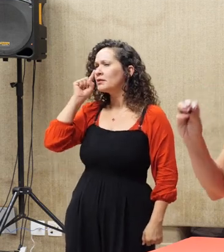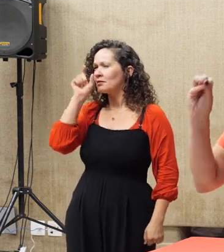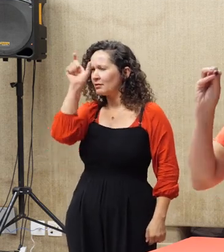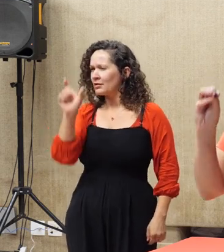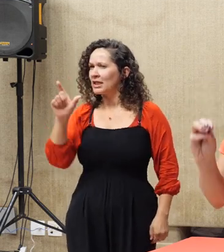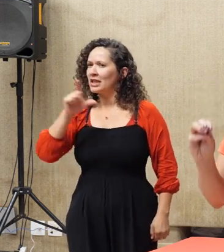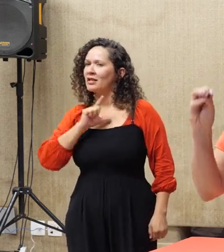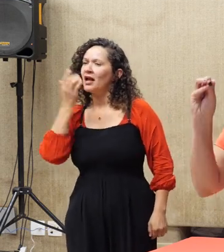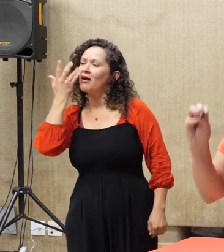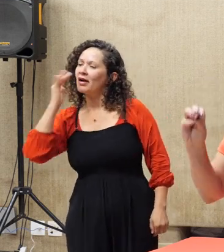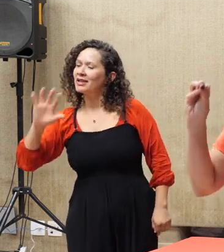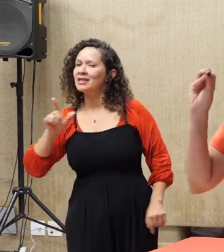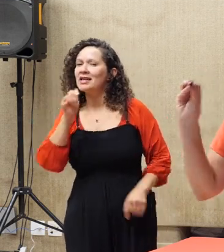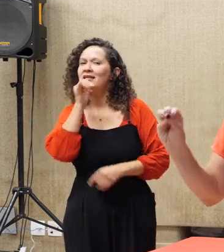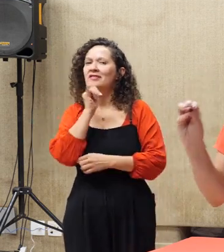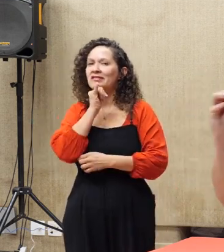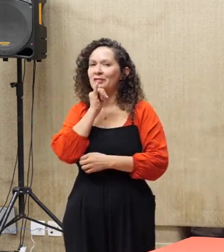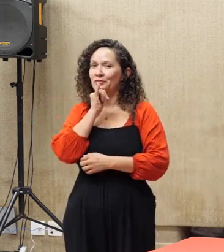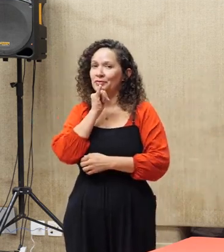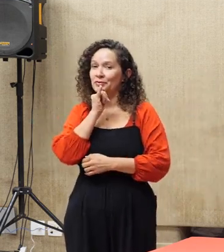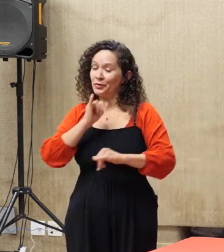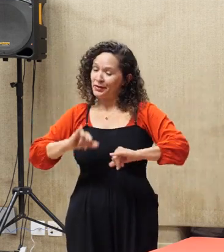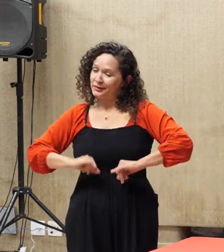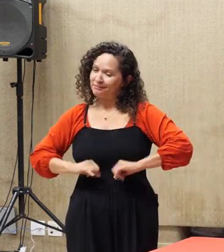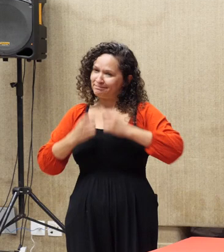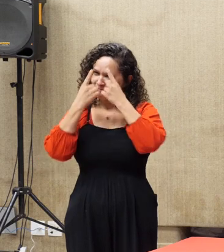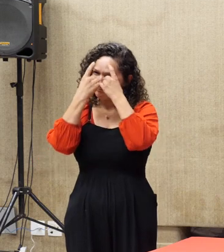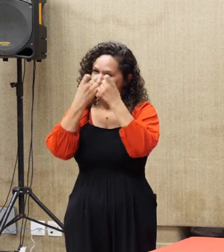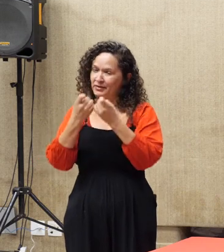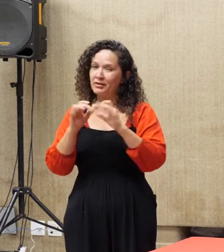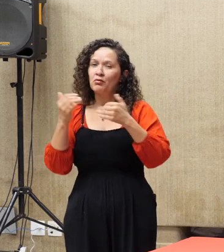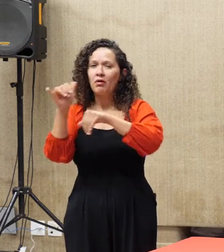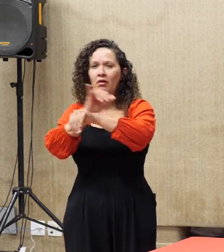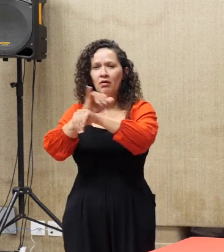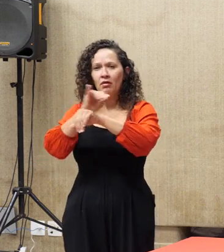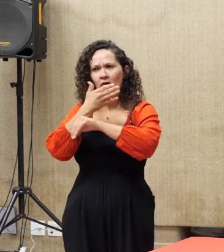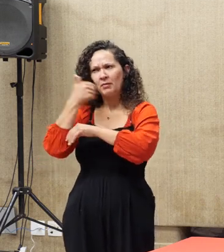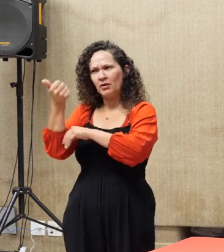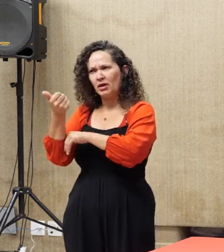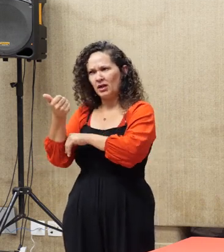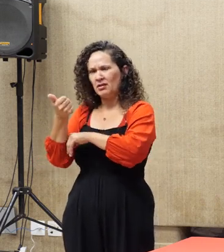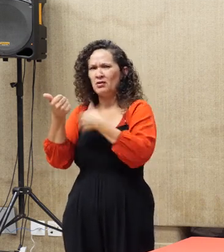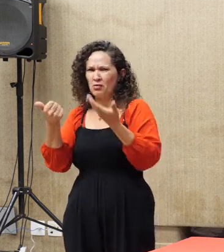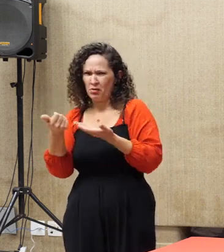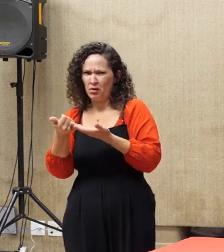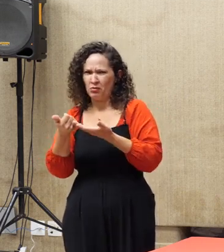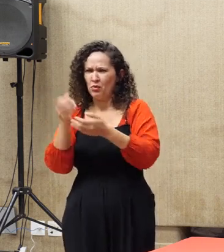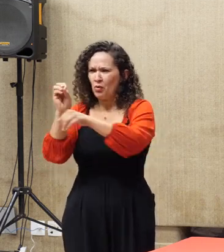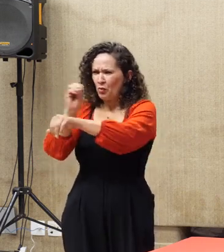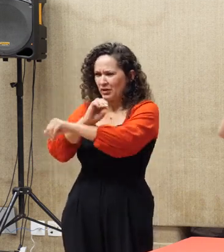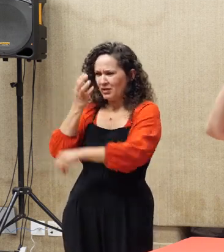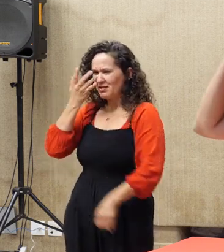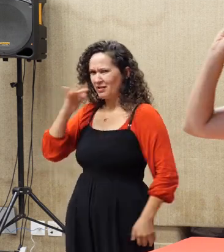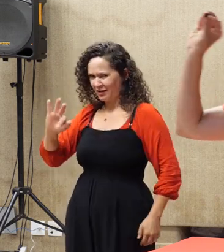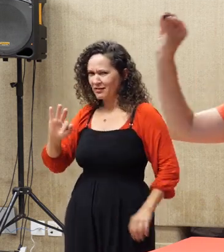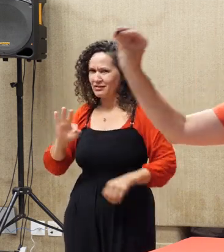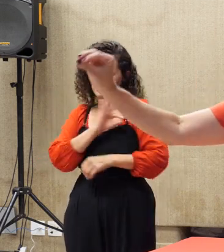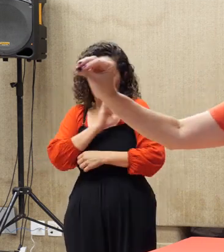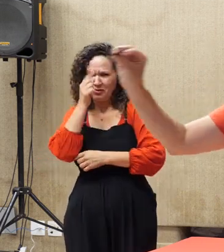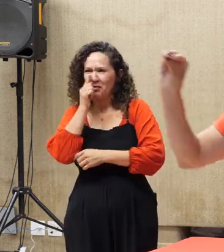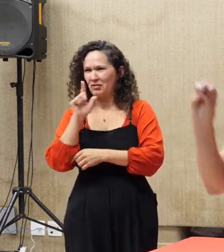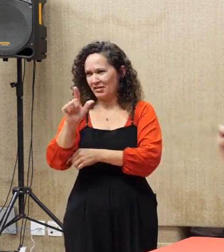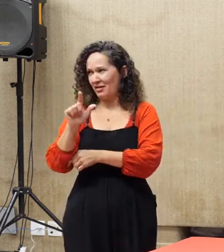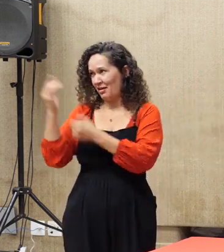Ah, eu tenho uma criança que foi vítima de uma violência. Qual que é o caminho para isso? Conselho tutelar vai ser acionado? A guarda municipal consegue